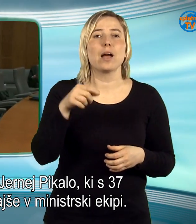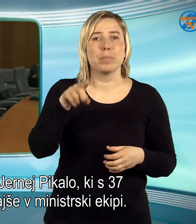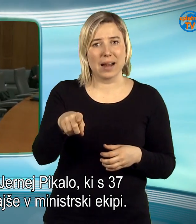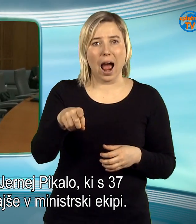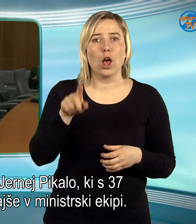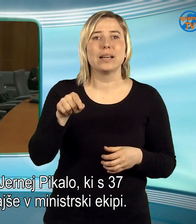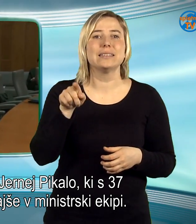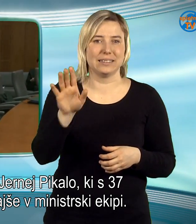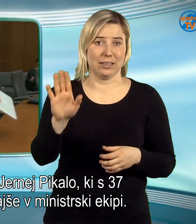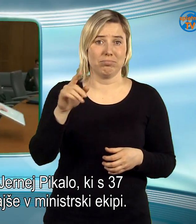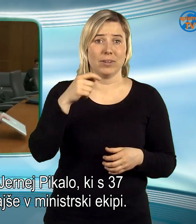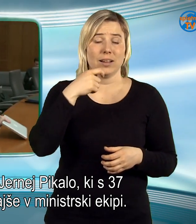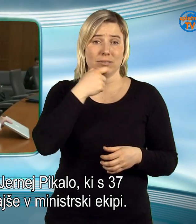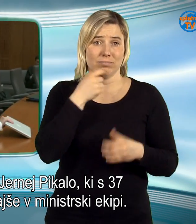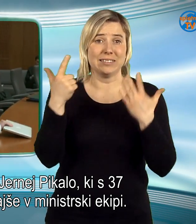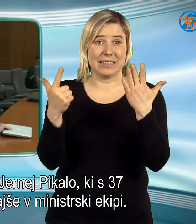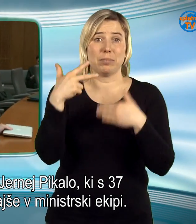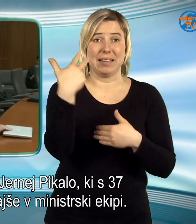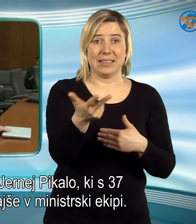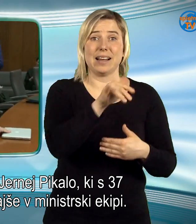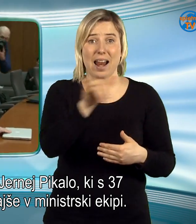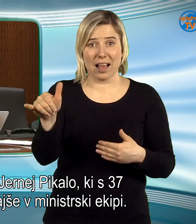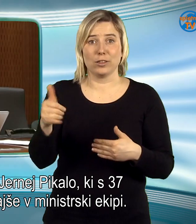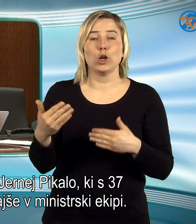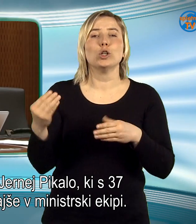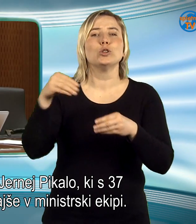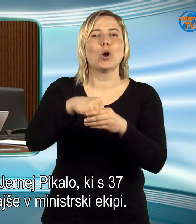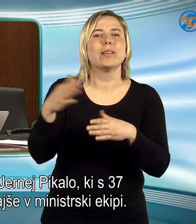leti sodi med mlajše v ministrski ekipi.